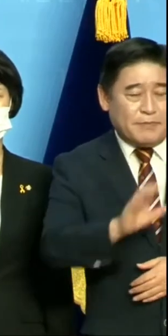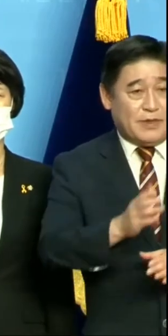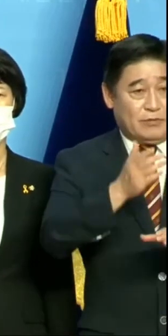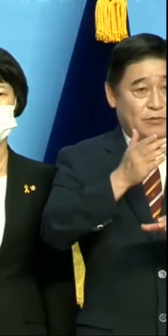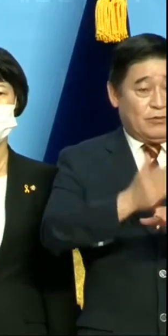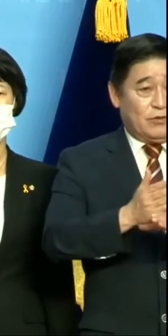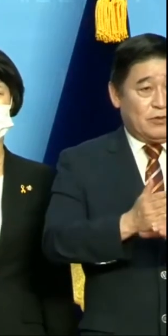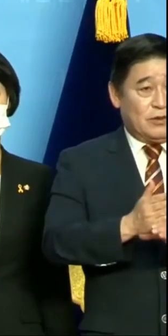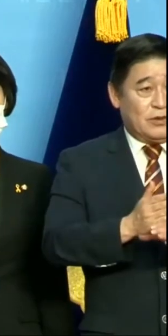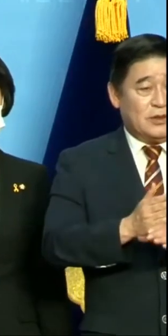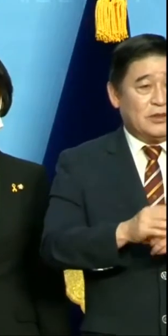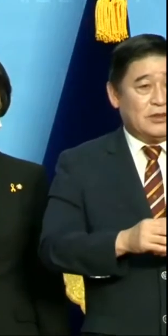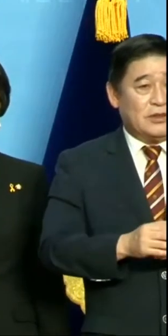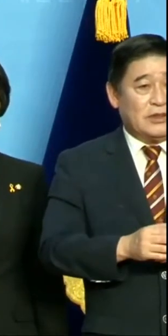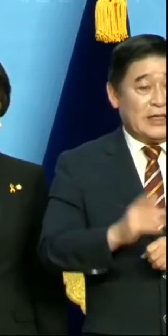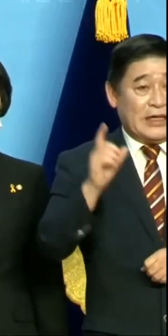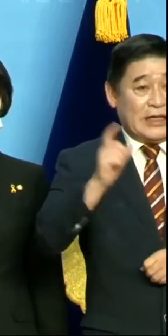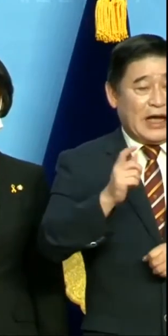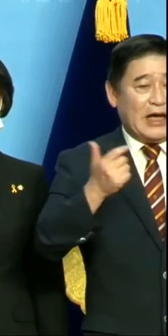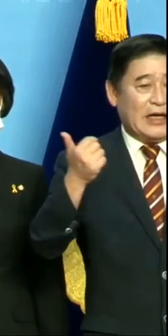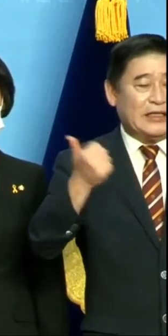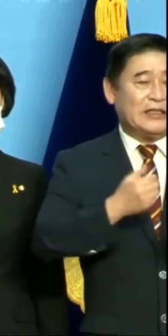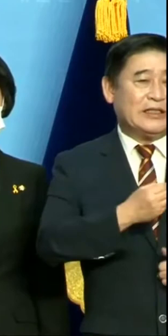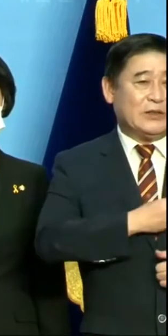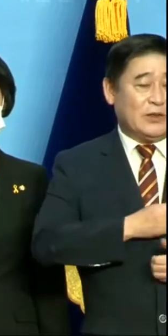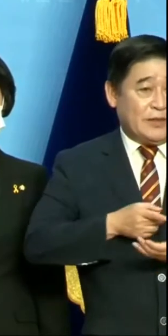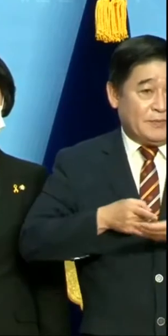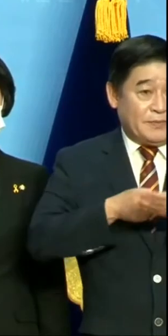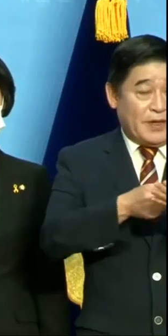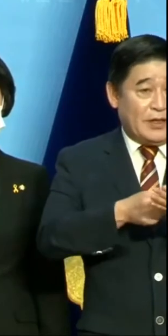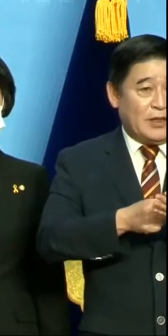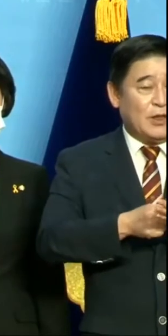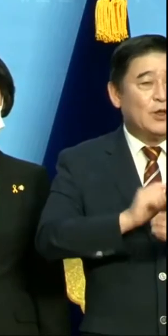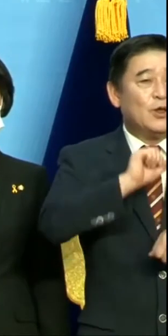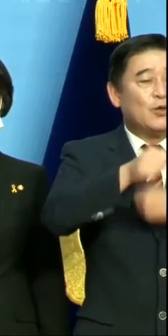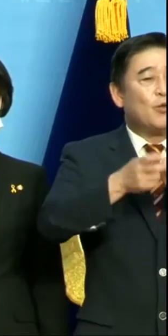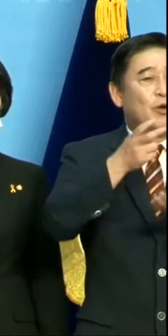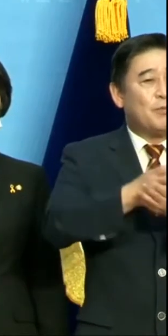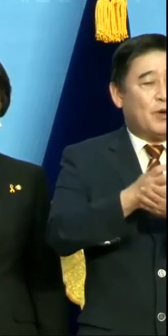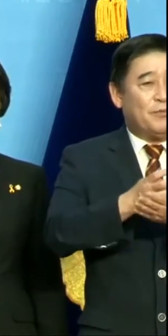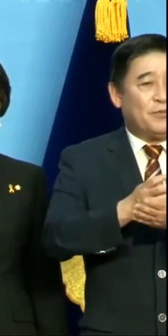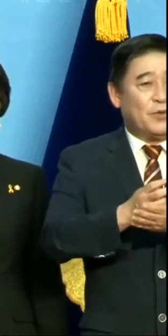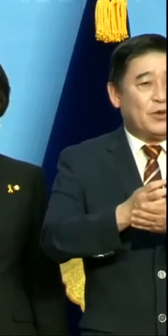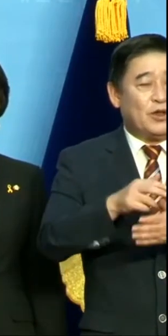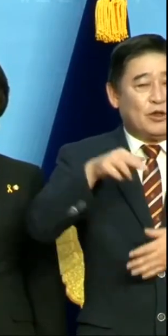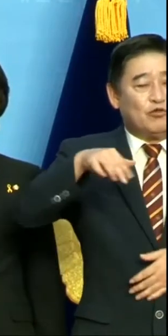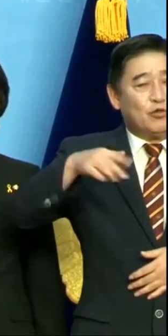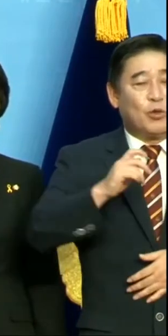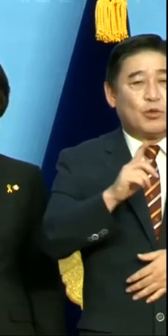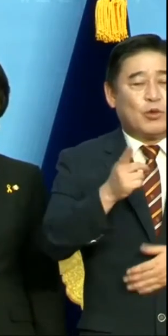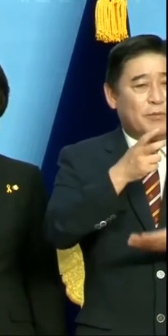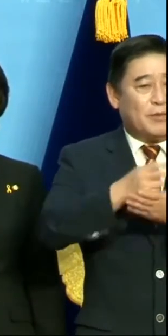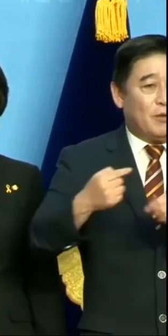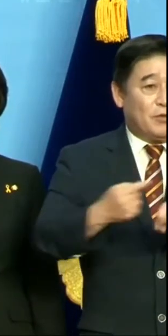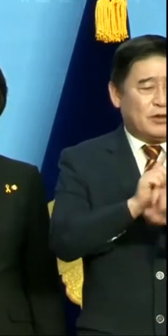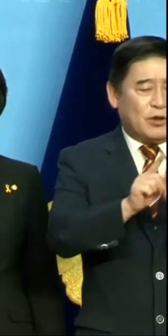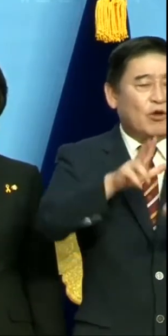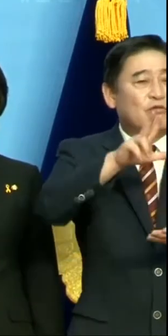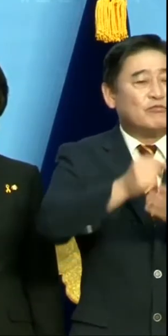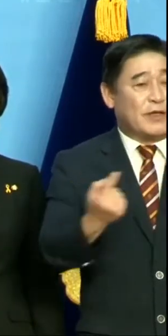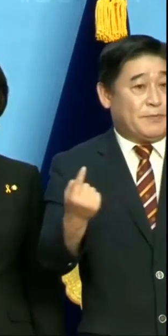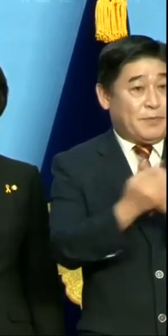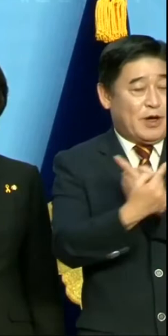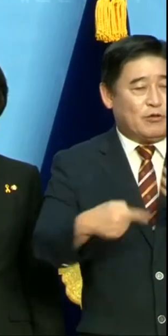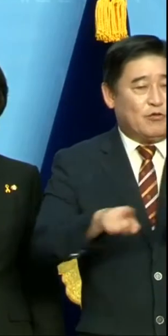이번 강은미 의원님께서 발휘하 신 동물원 수족관 법과 야생 생물 법 2개의 개정안은 이런 문제점들을 바로잡기